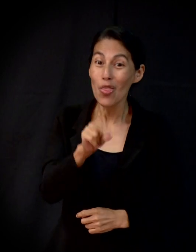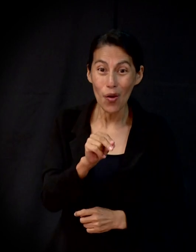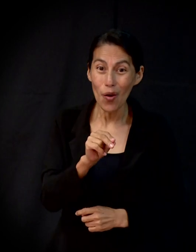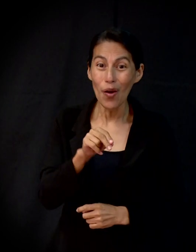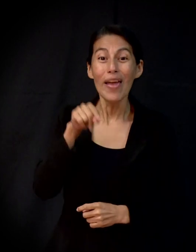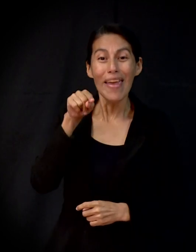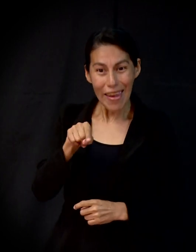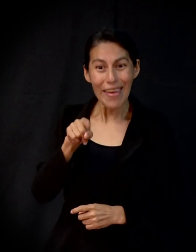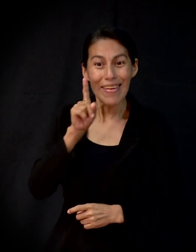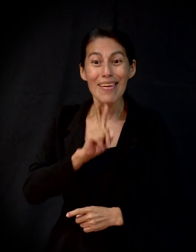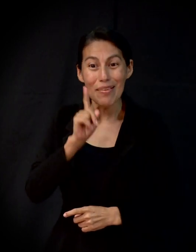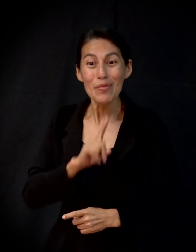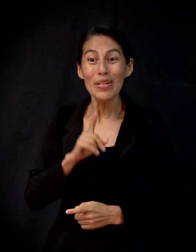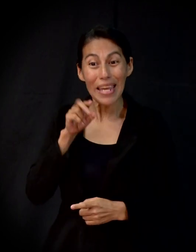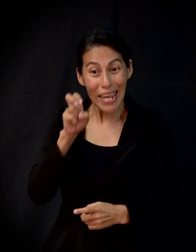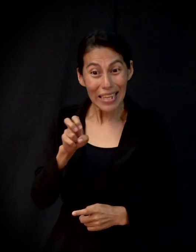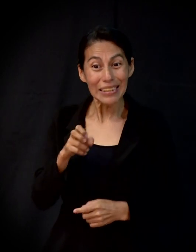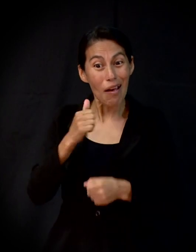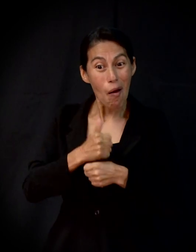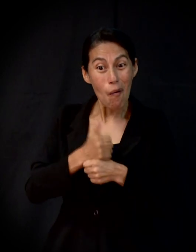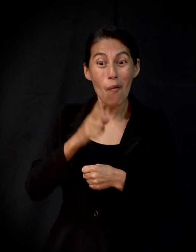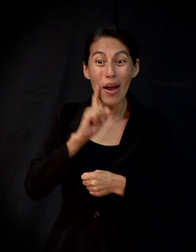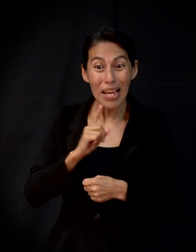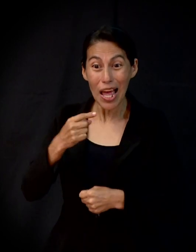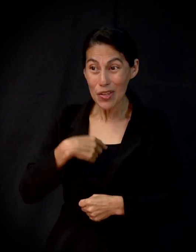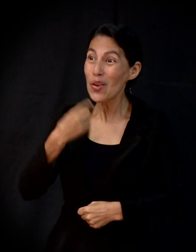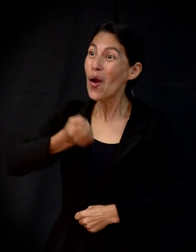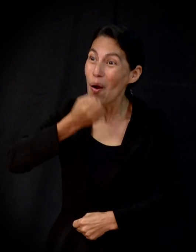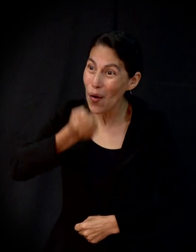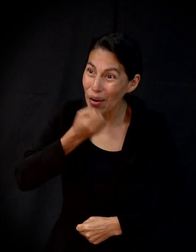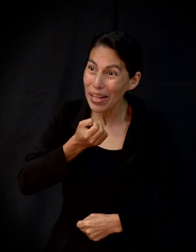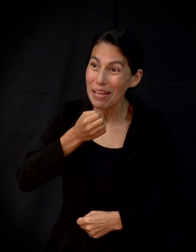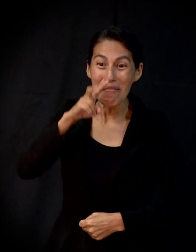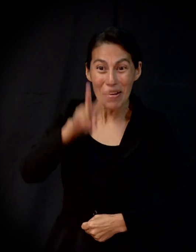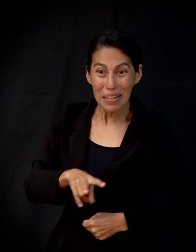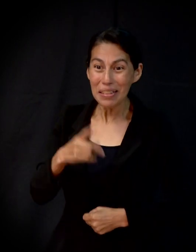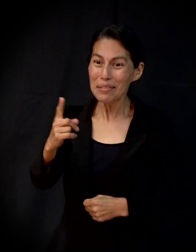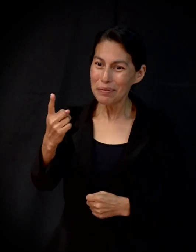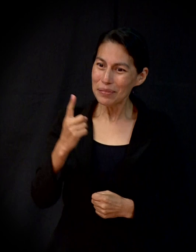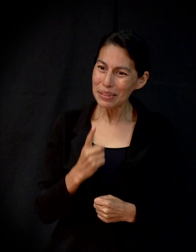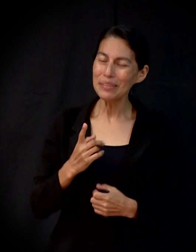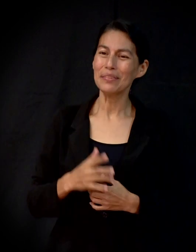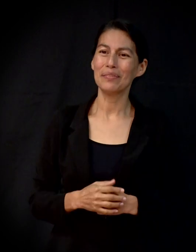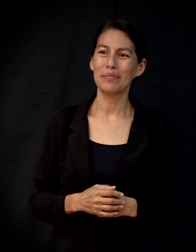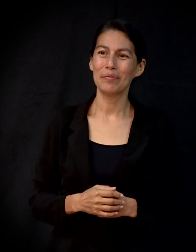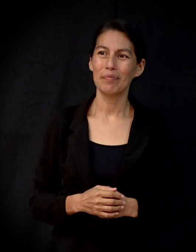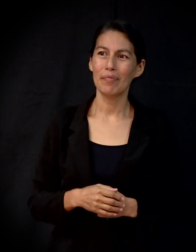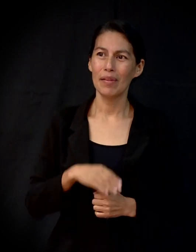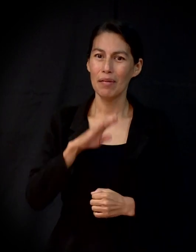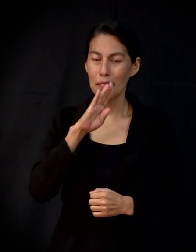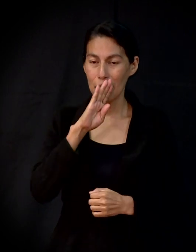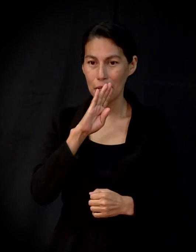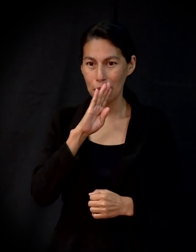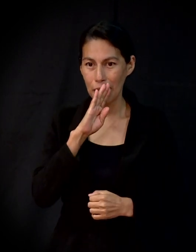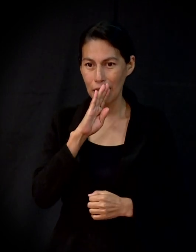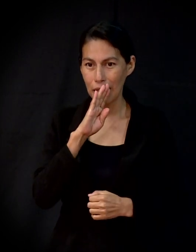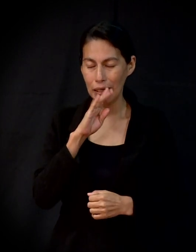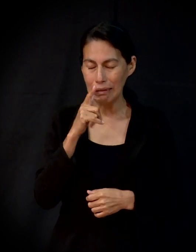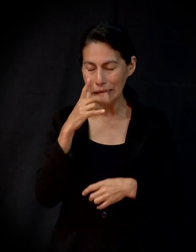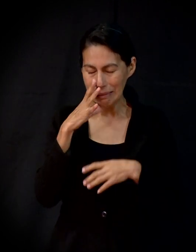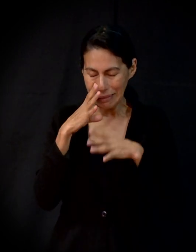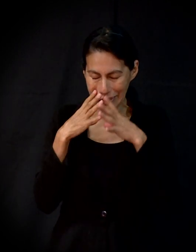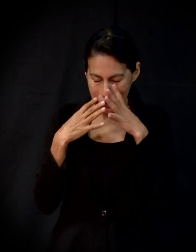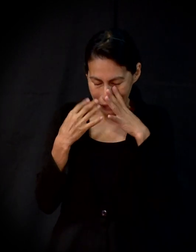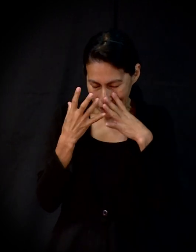¡no! ¡Es eso! ¡Sí es eso! ¡Lloré y digo eso! Mi mamá iba